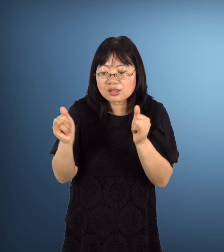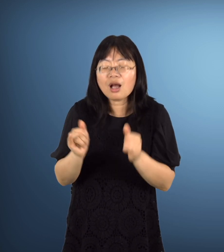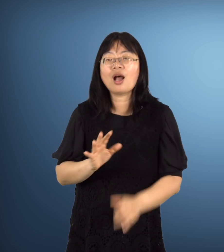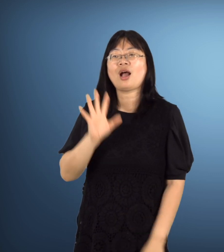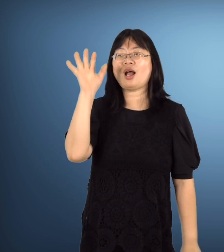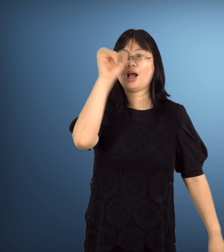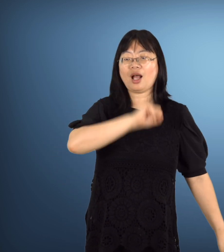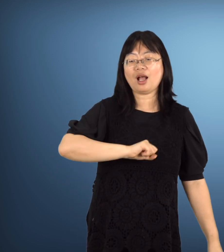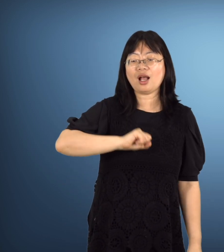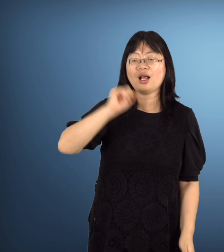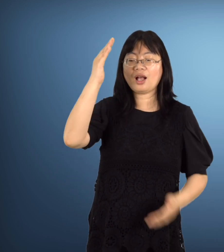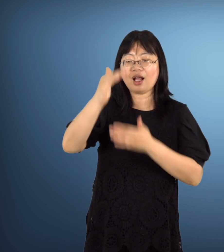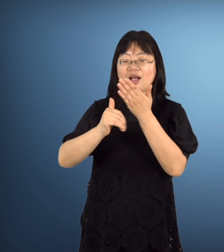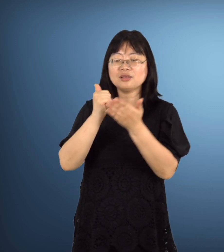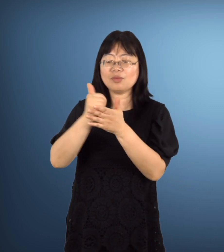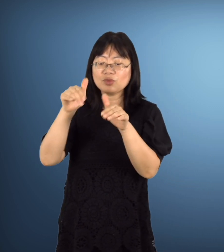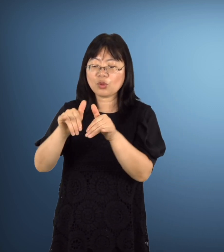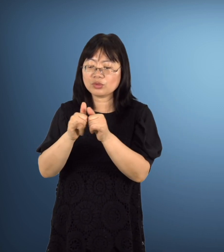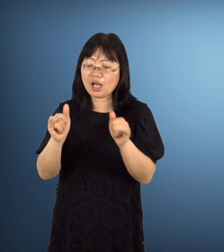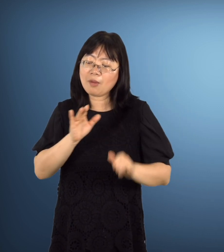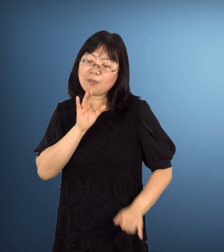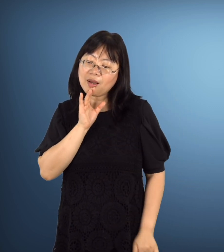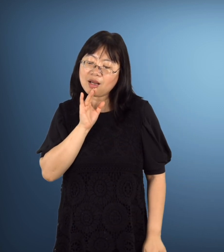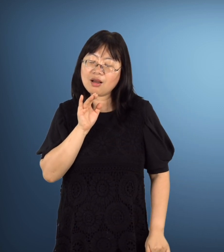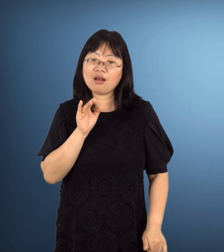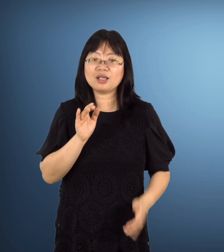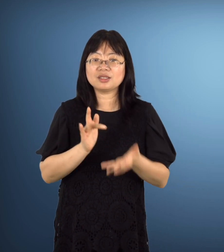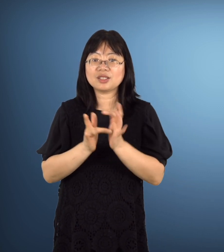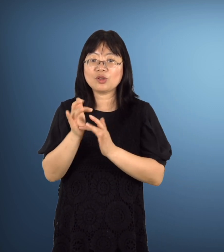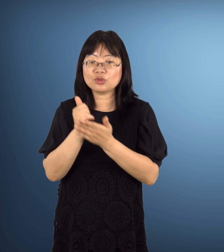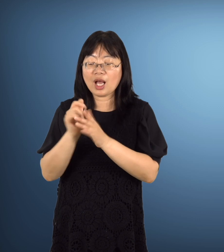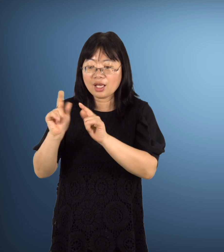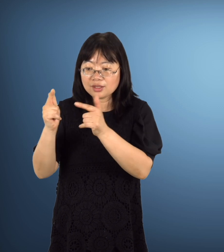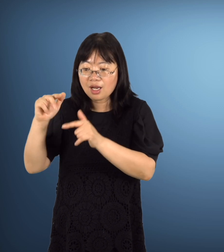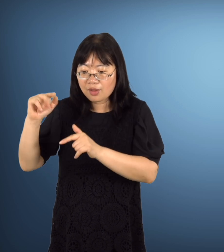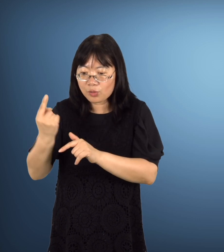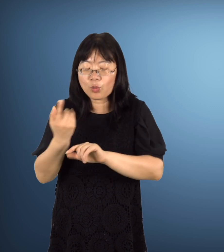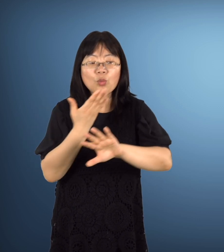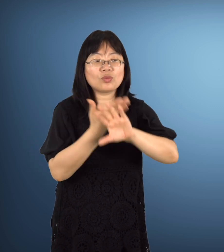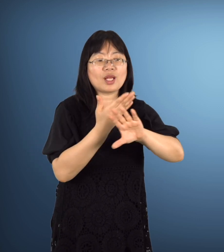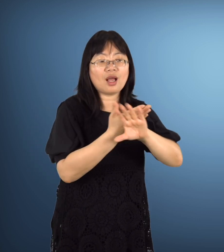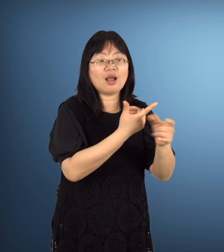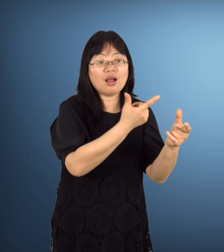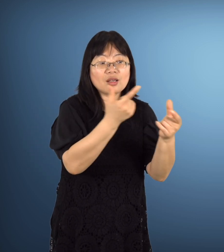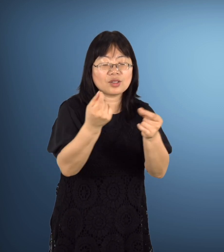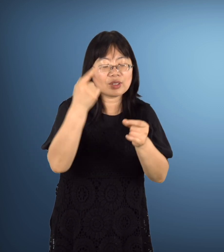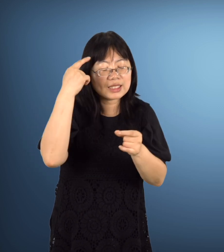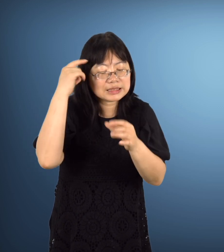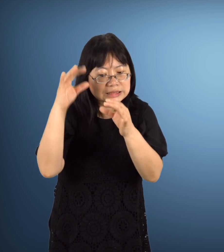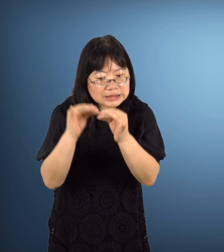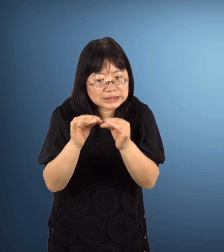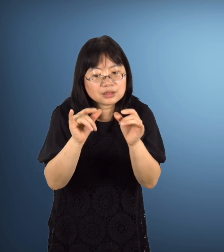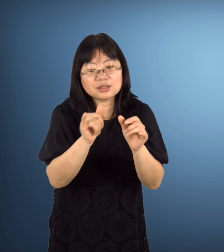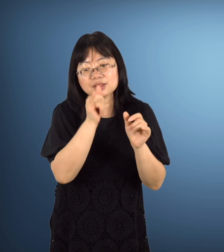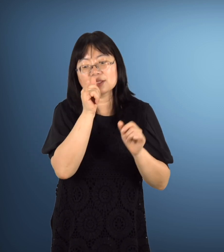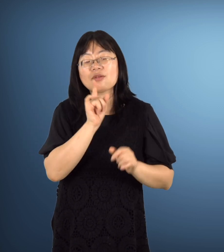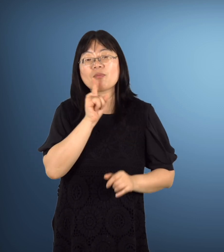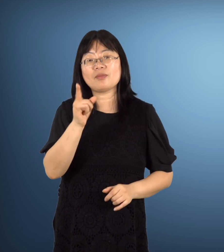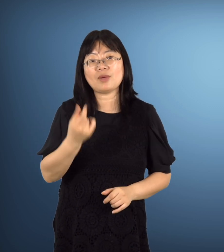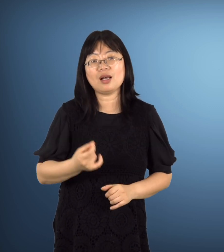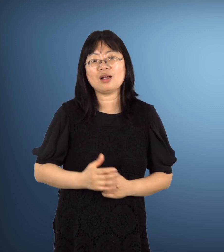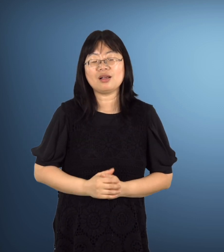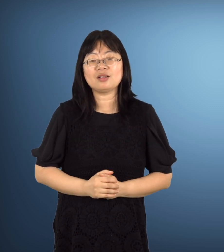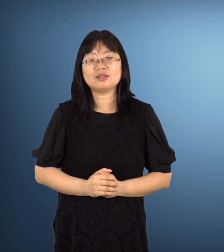선지자신가 보다. 이 사람 아니래도 다 그 공동체 사람들은 그렇게 인식을 갖고 살았단 말이에요.